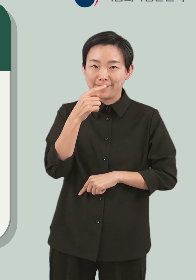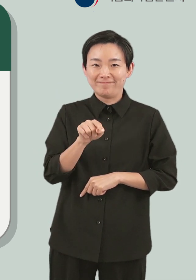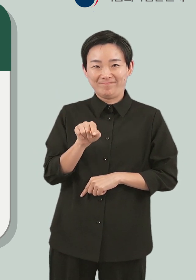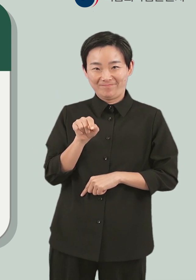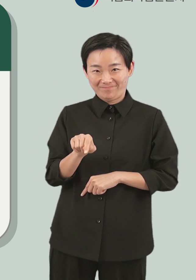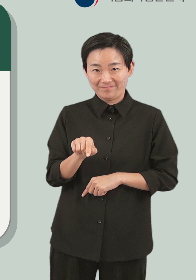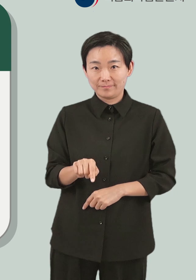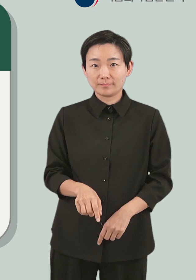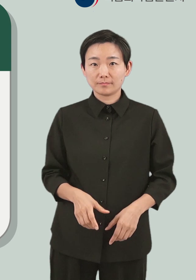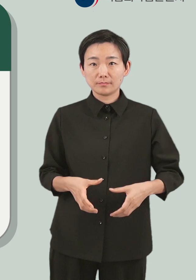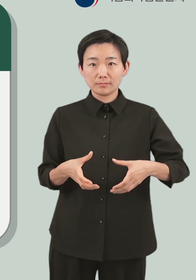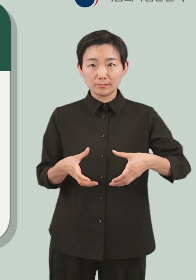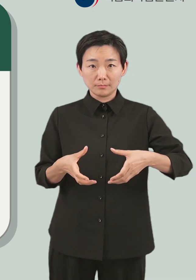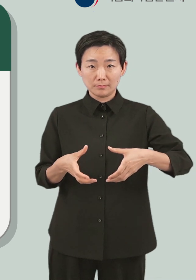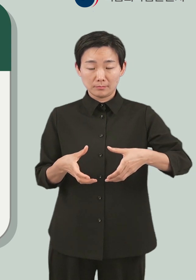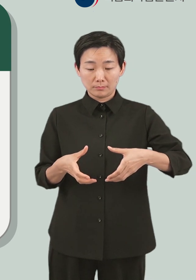순입니다.